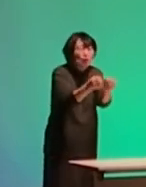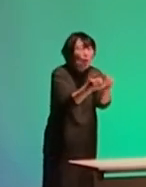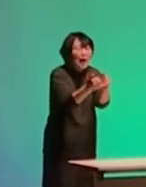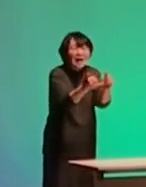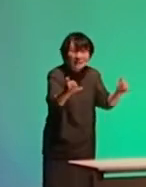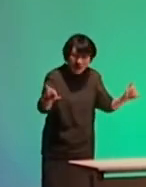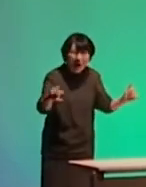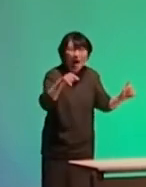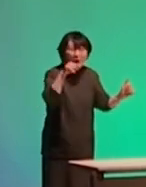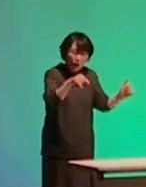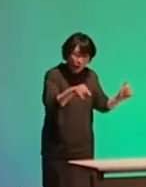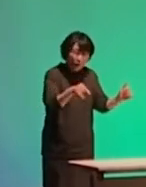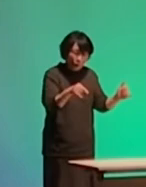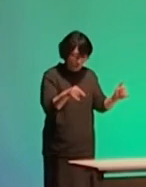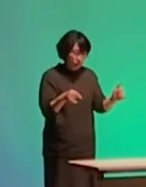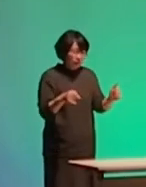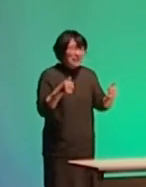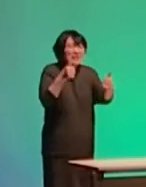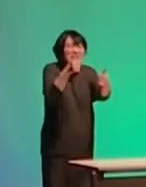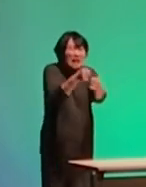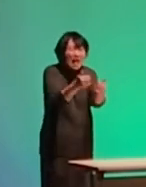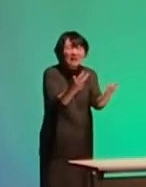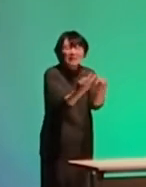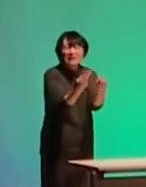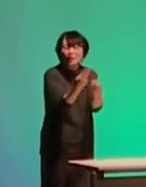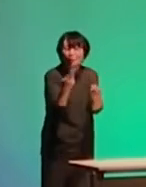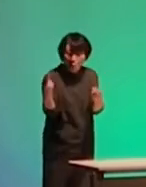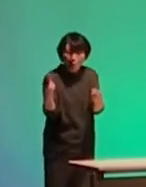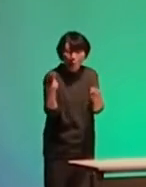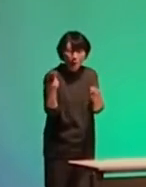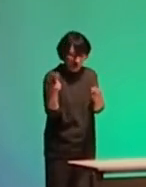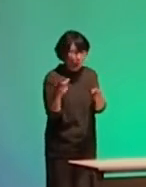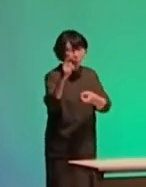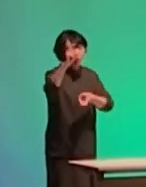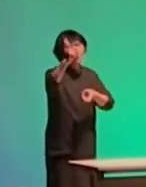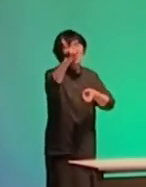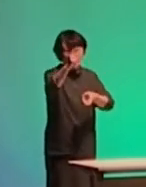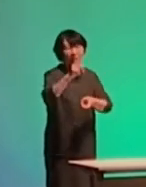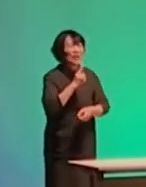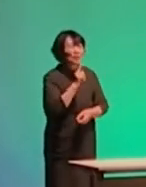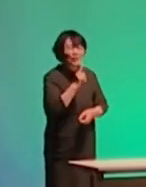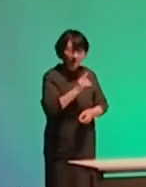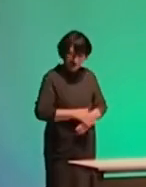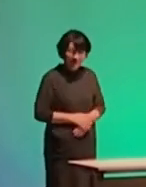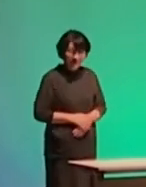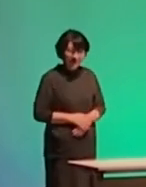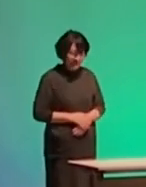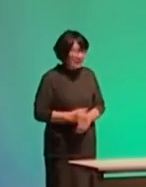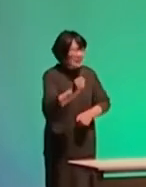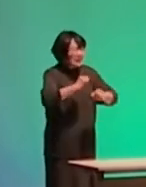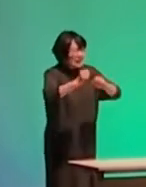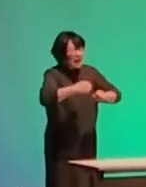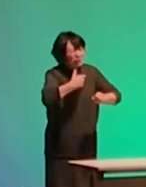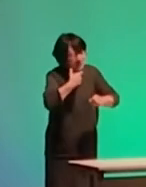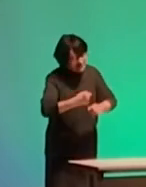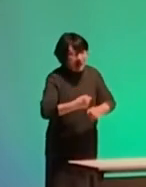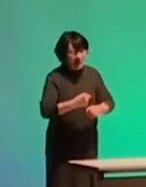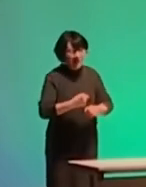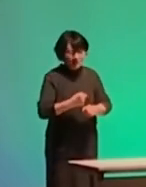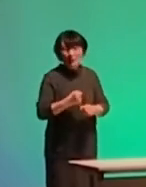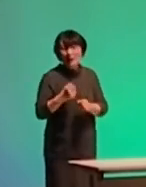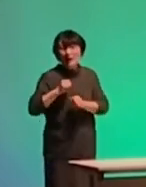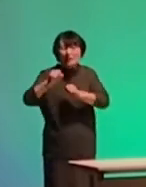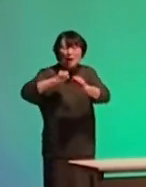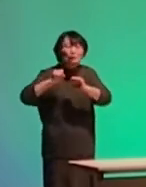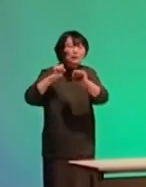レンジ度っていう新しいアメリカの言葉で呼ばせていただいています。まさに活躍したいと思われている、活躍しているチャ